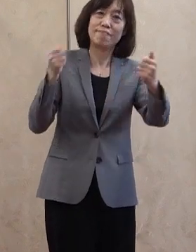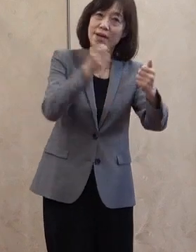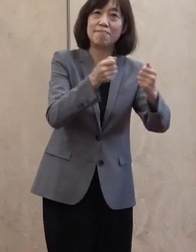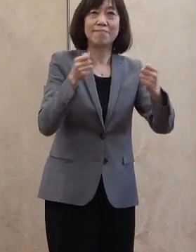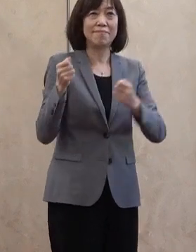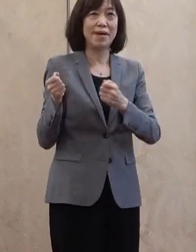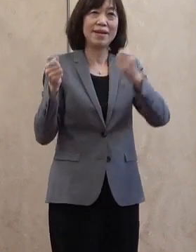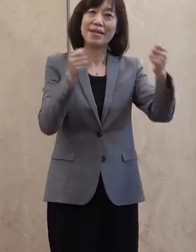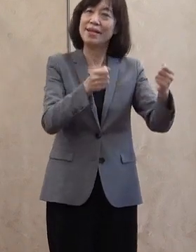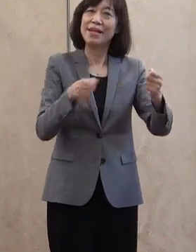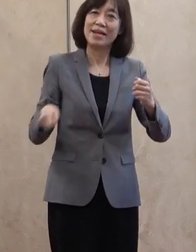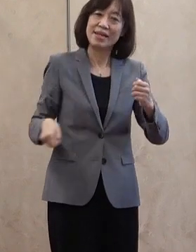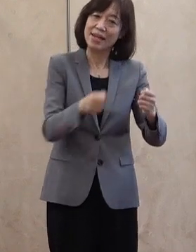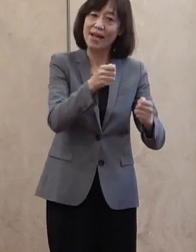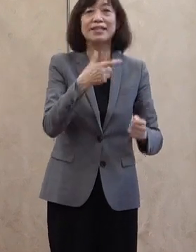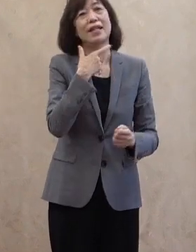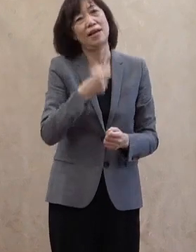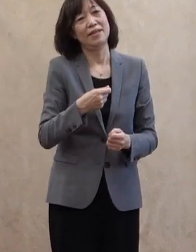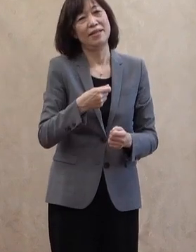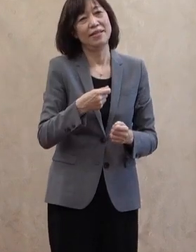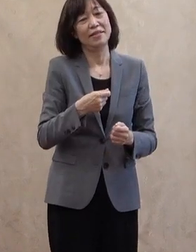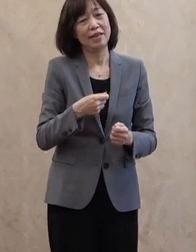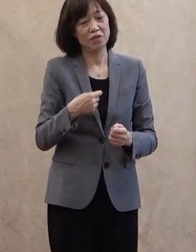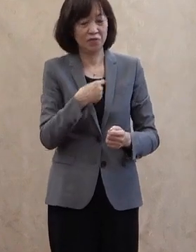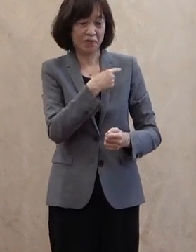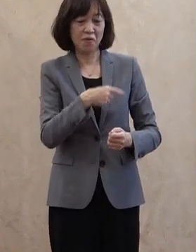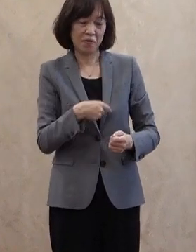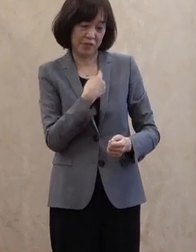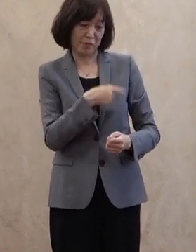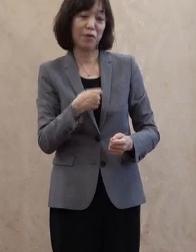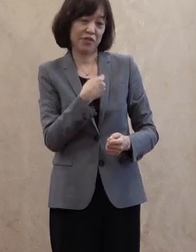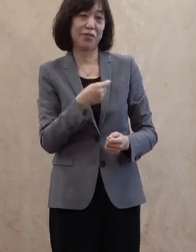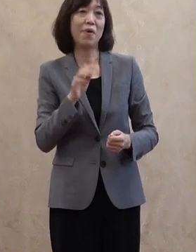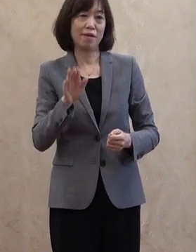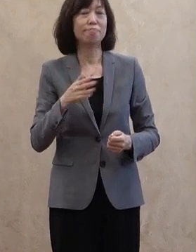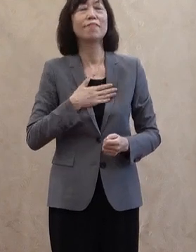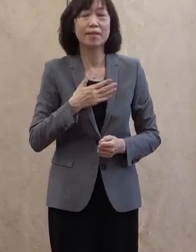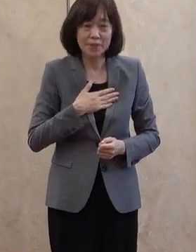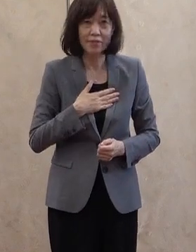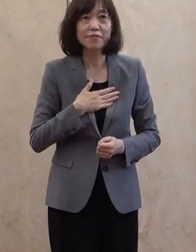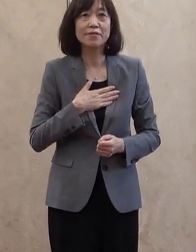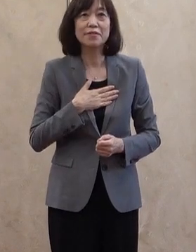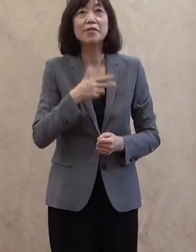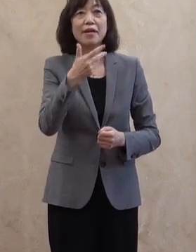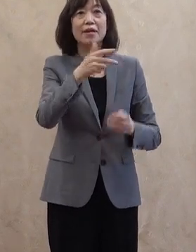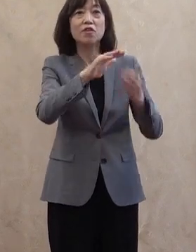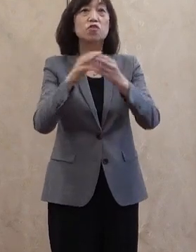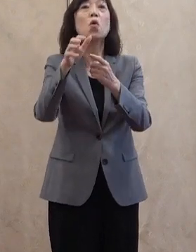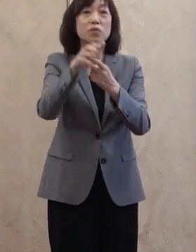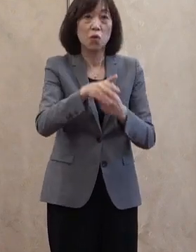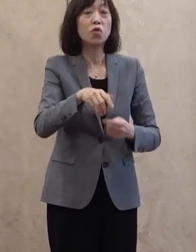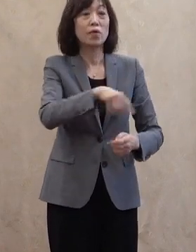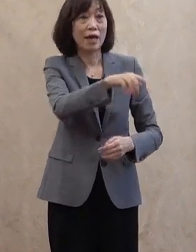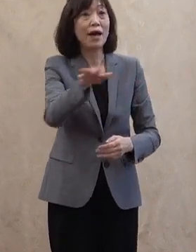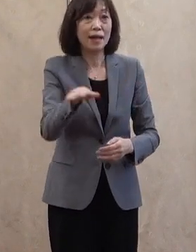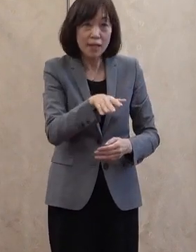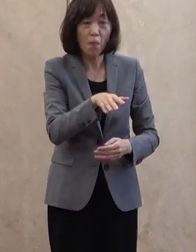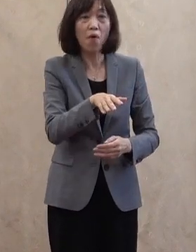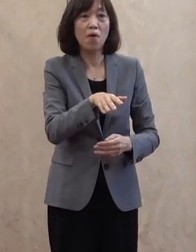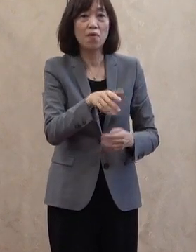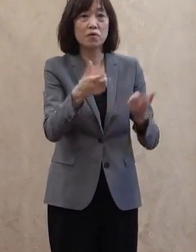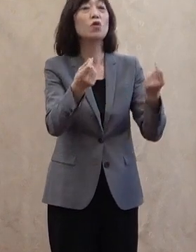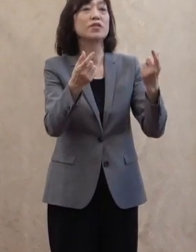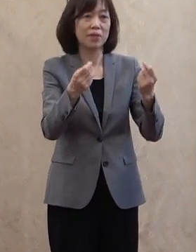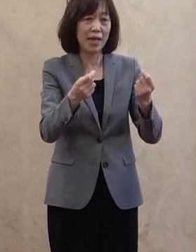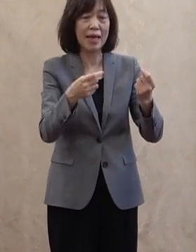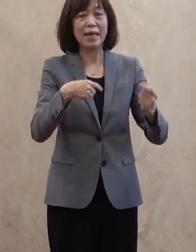ったと、強い方もたくさんいらっしゃるのも承知もしています。またそれぞれの市町村で、その名所を